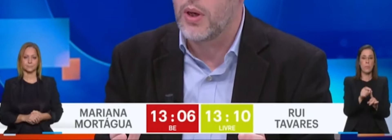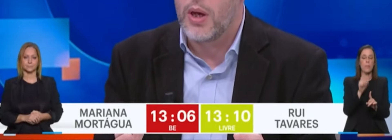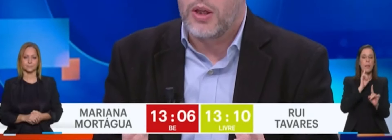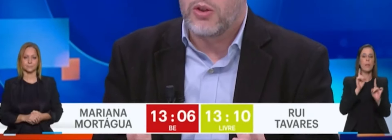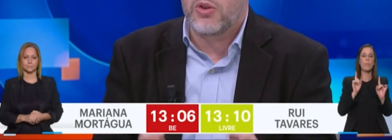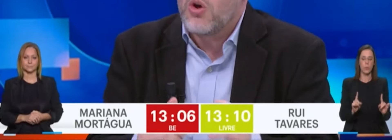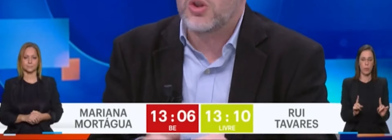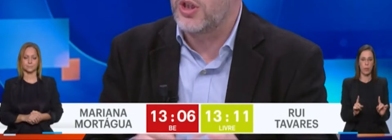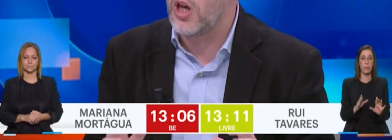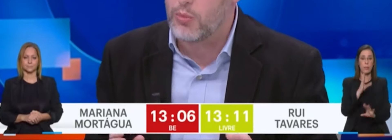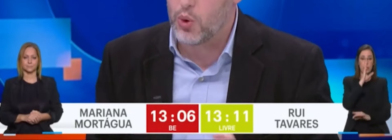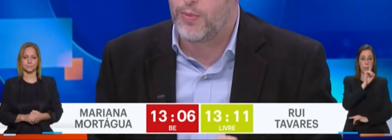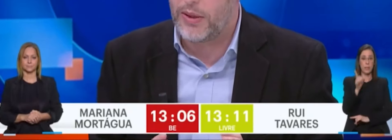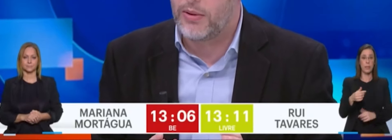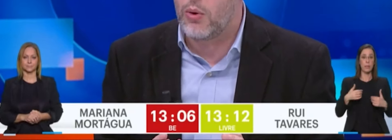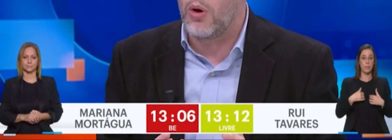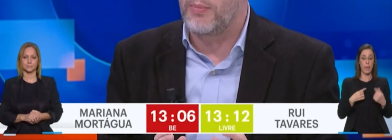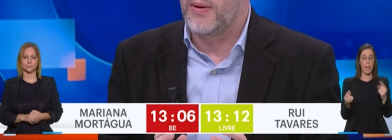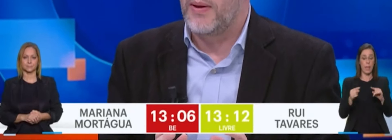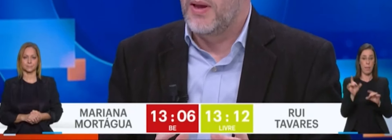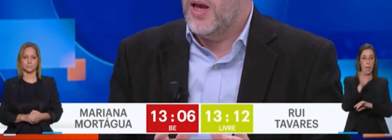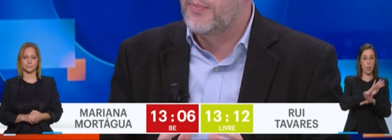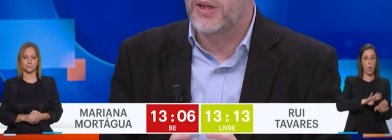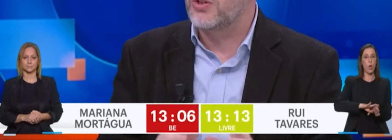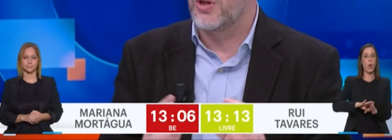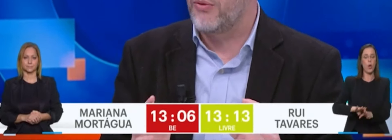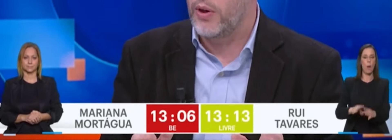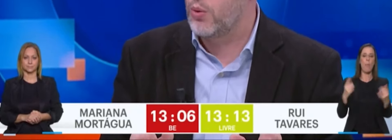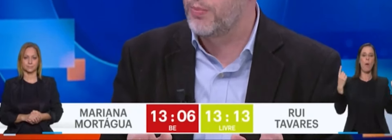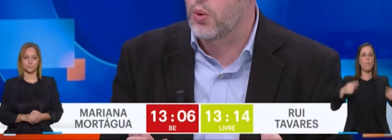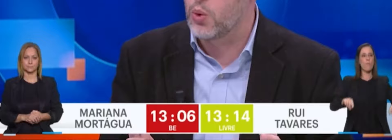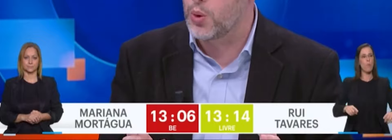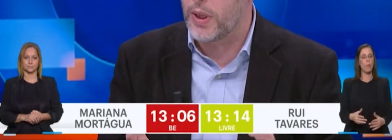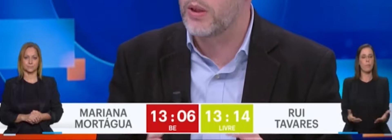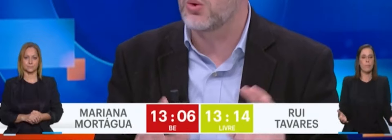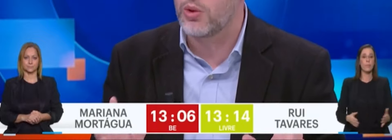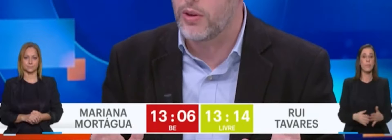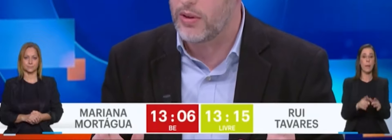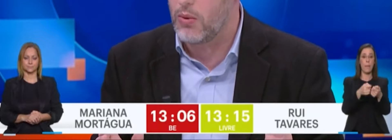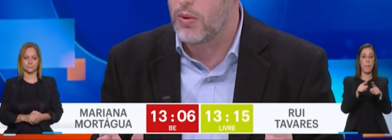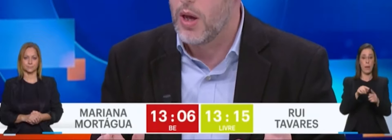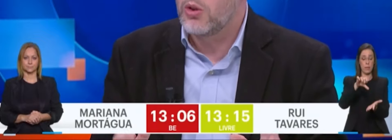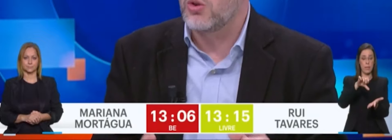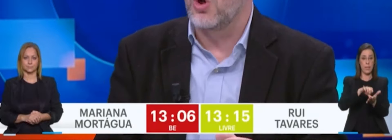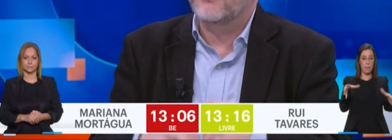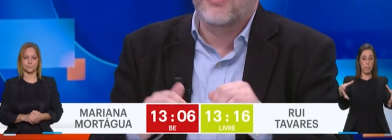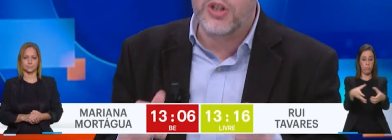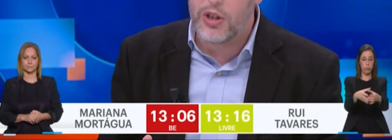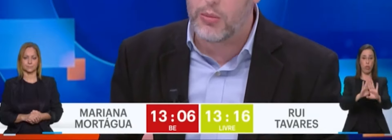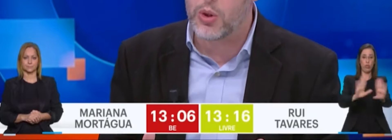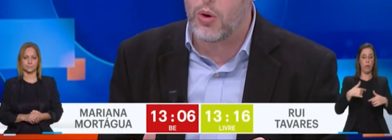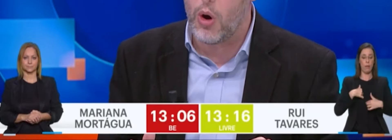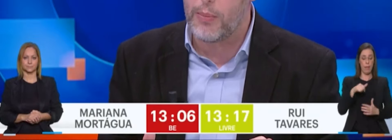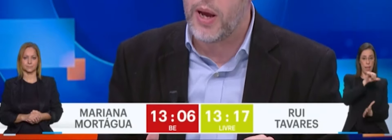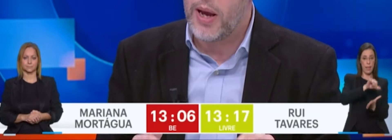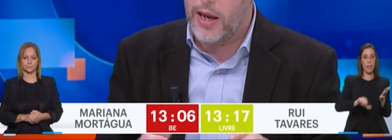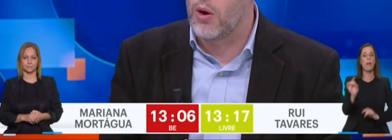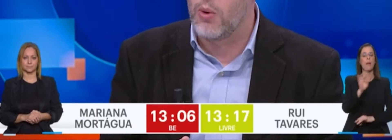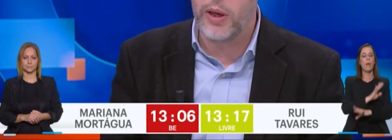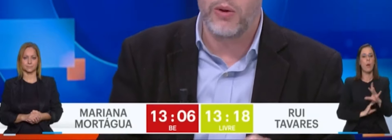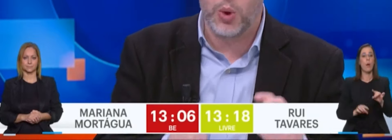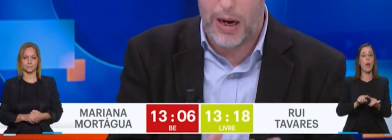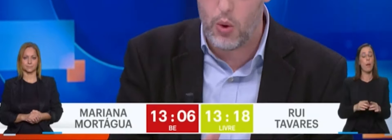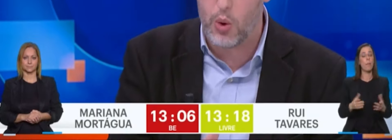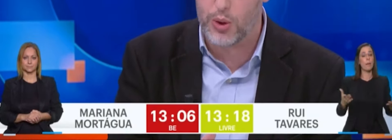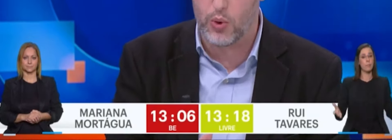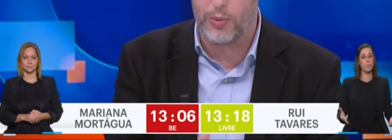importante se nós deixarmos o debate da Europa apenas ser feito pelos partidos do centrão se nós desistirmos da Europa